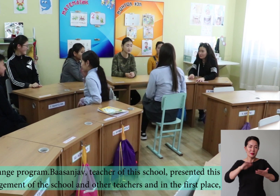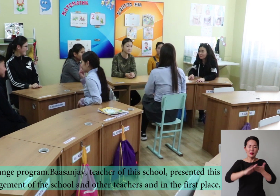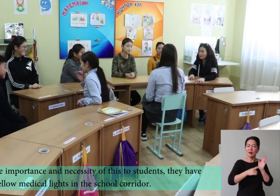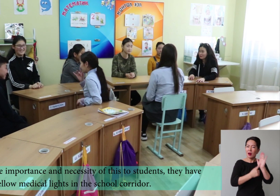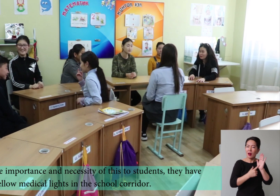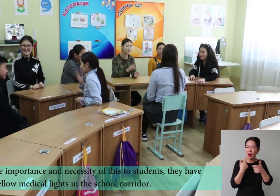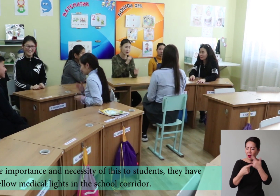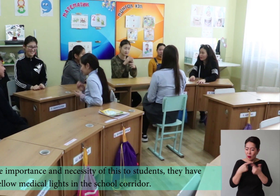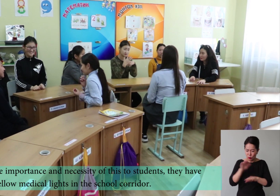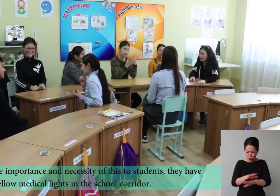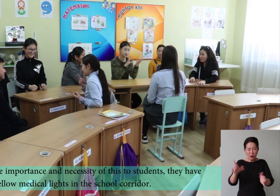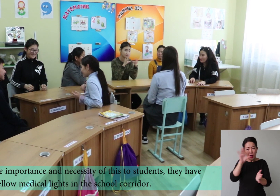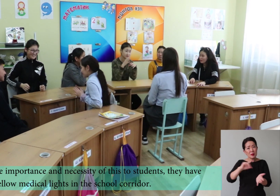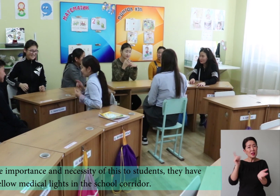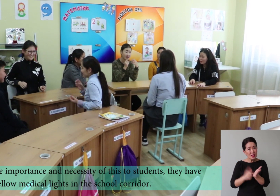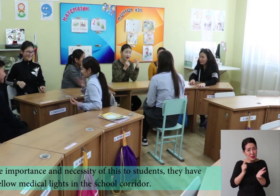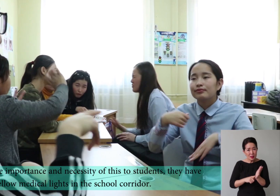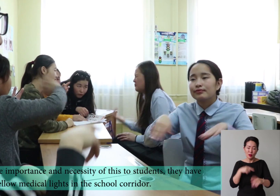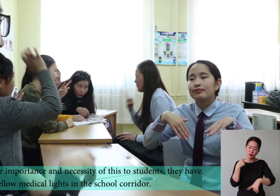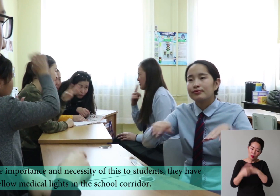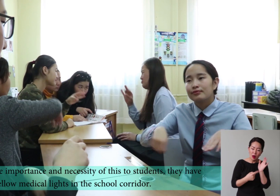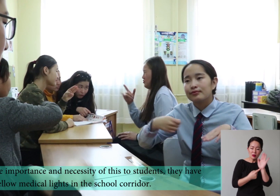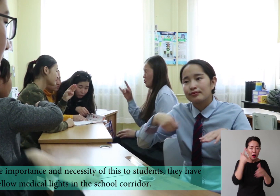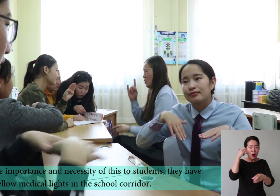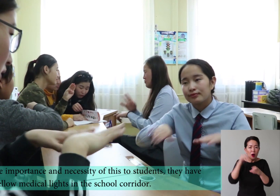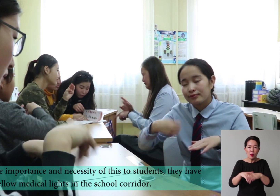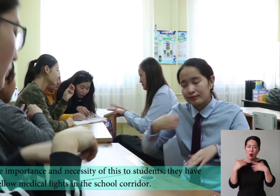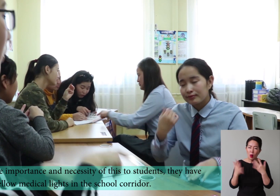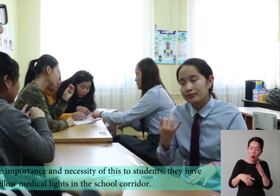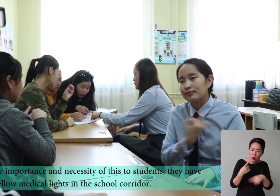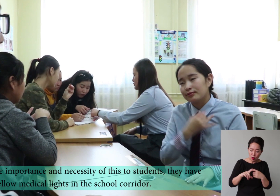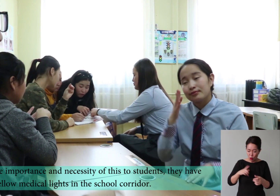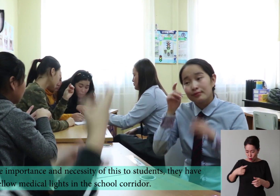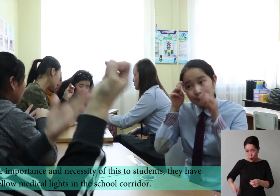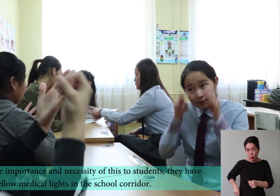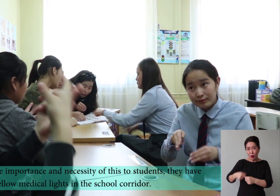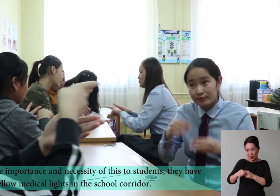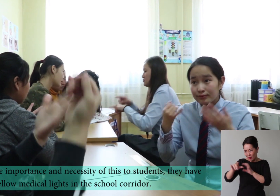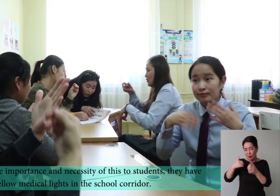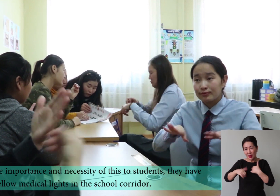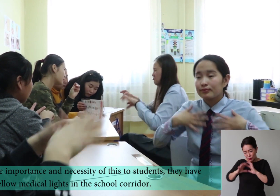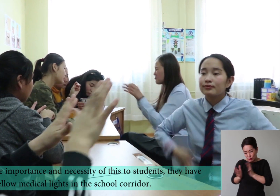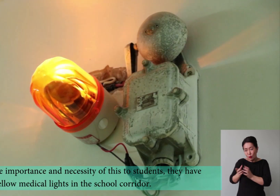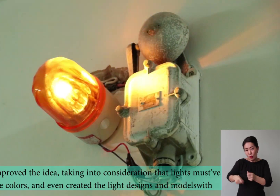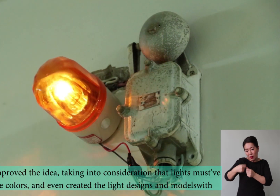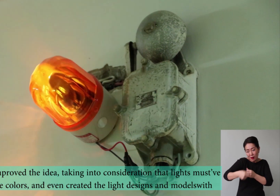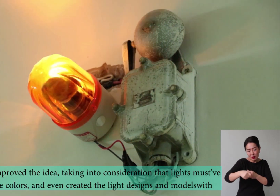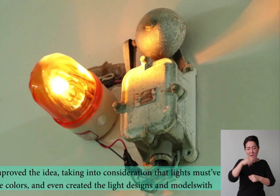сурагчдад ямар их хэрэгцээ шаардлагатайг ойлгуулахын тулд өөрсдөөсөө мөнгө гарган эхний ээлжинд эмнэлгийн шар гэрлийг